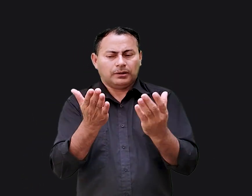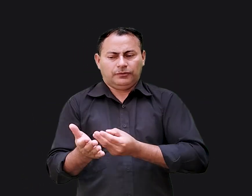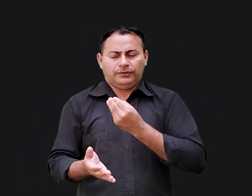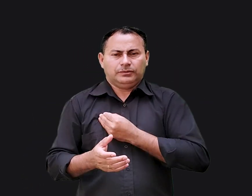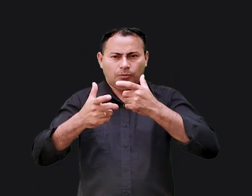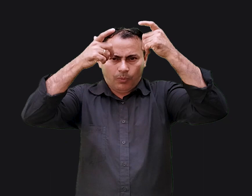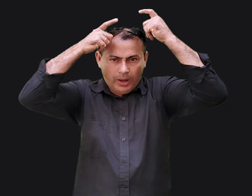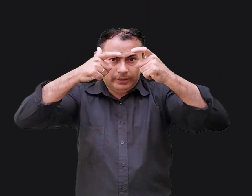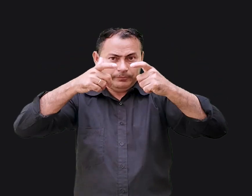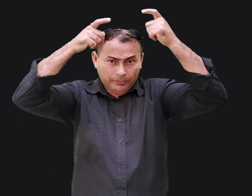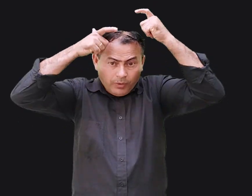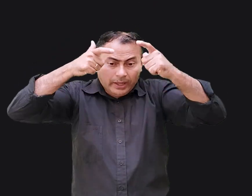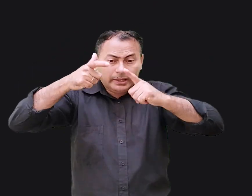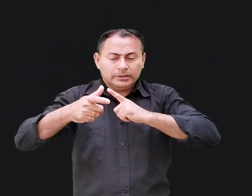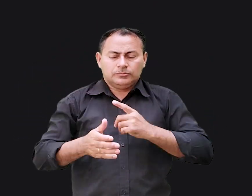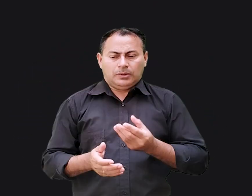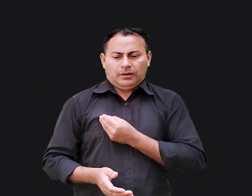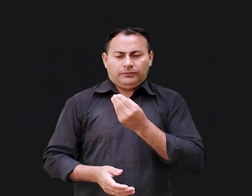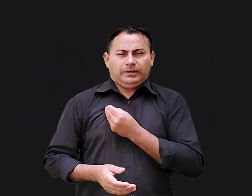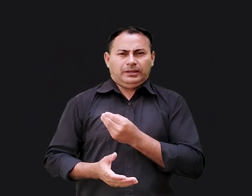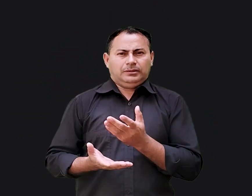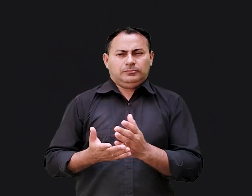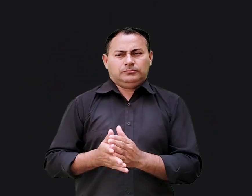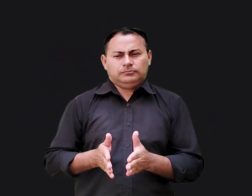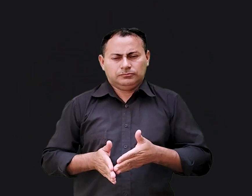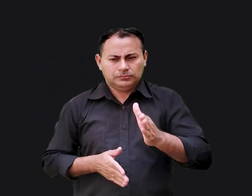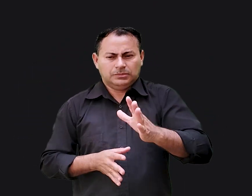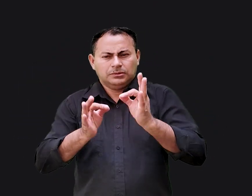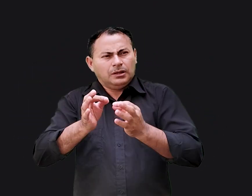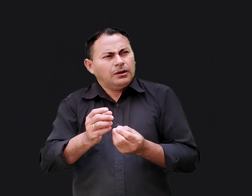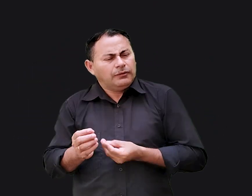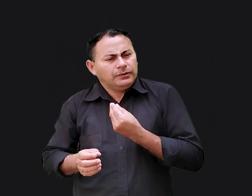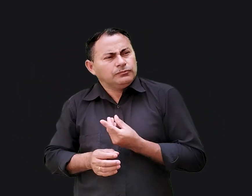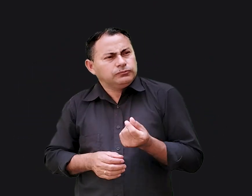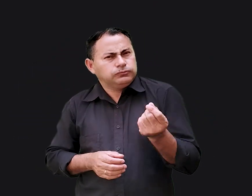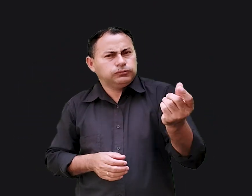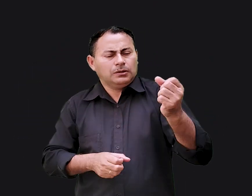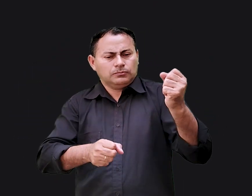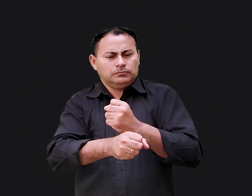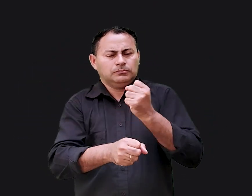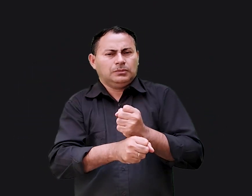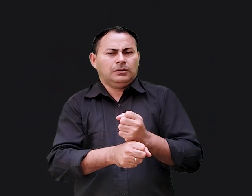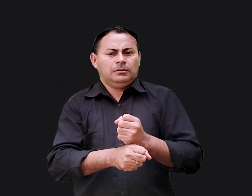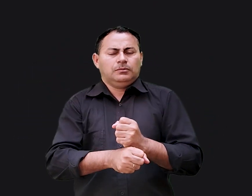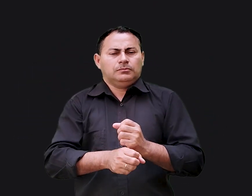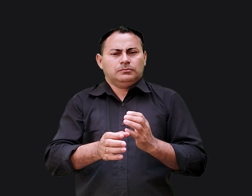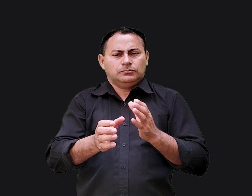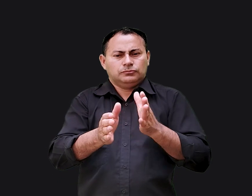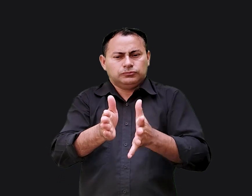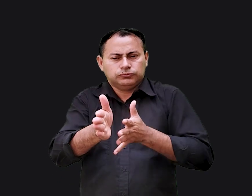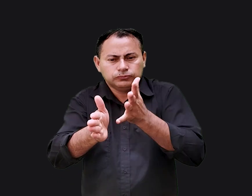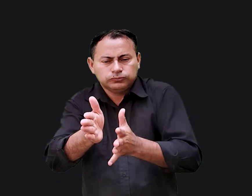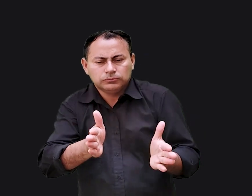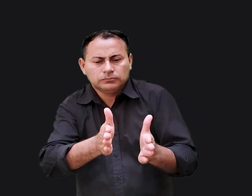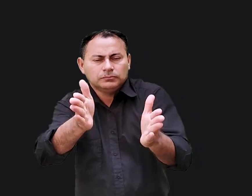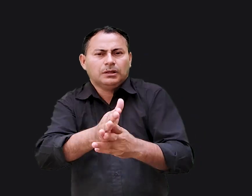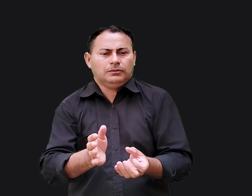de um rei. Se um rei estivesse em uma jornada para uma vila distante, construiriam para ele uma rodovia, para que ele